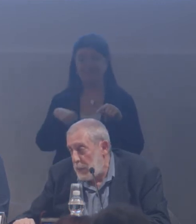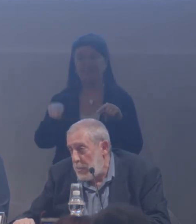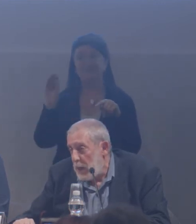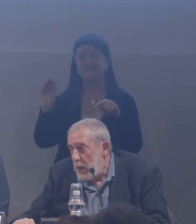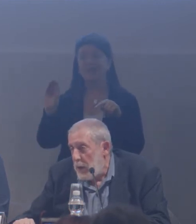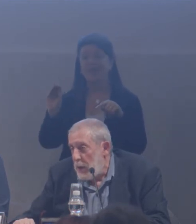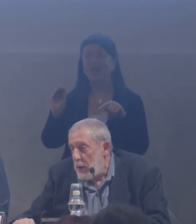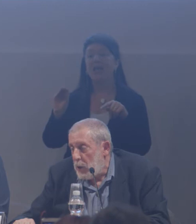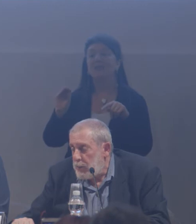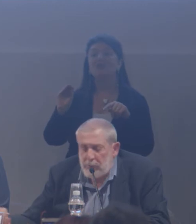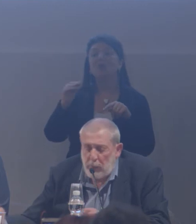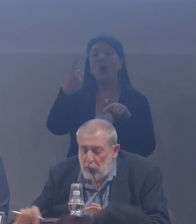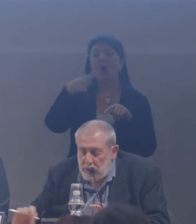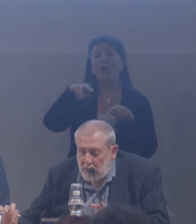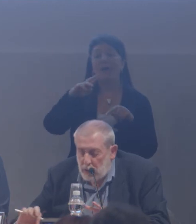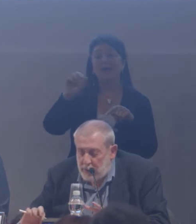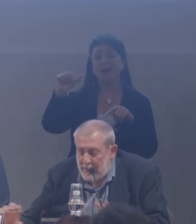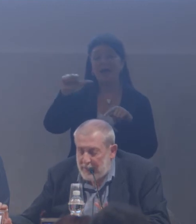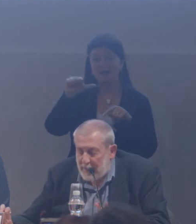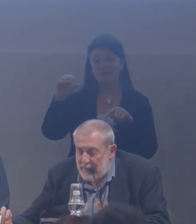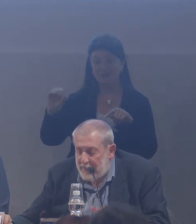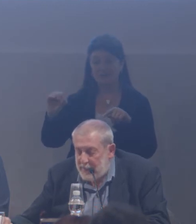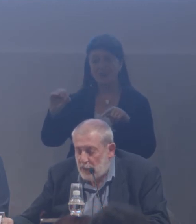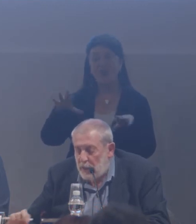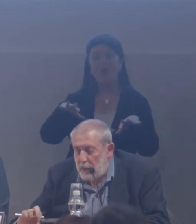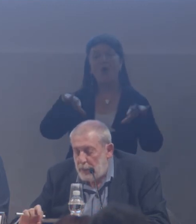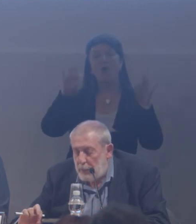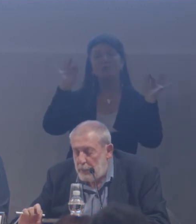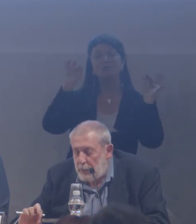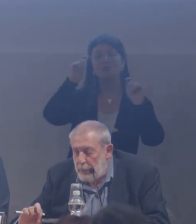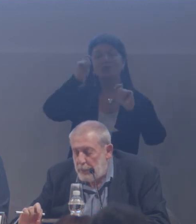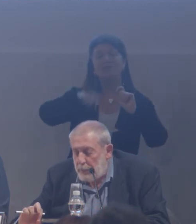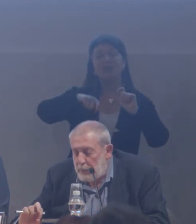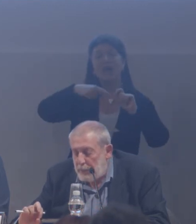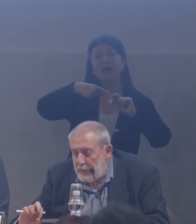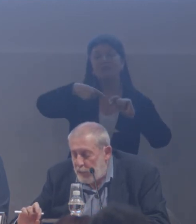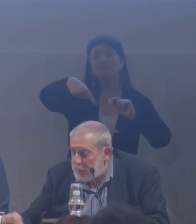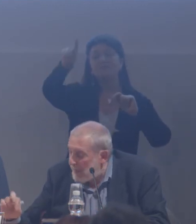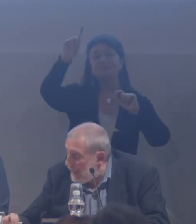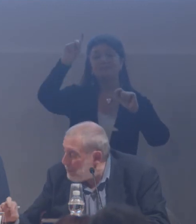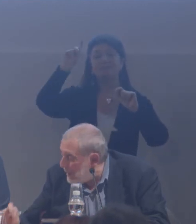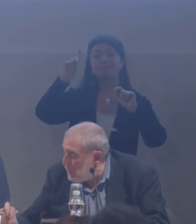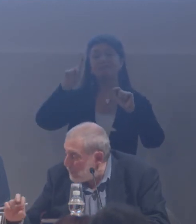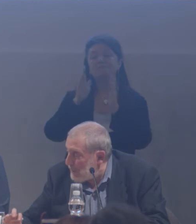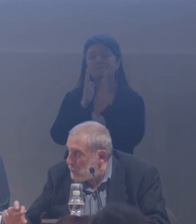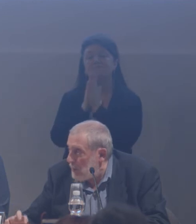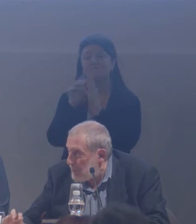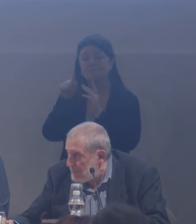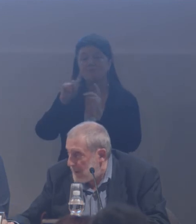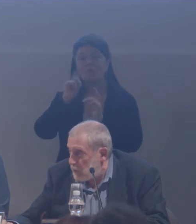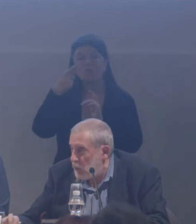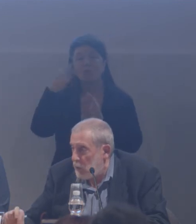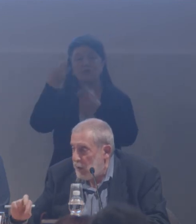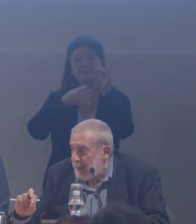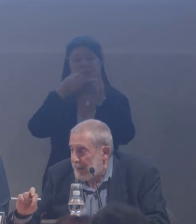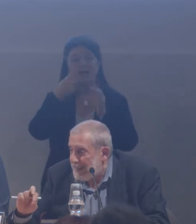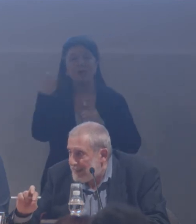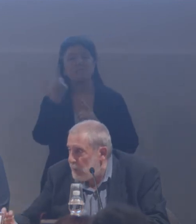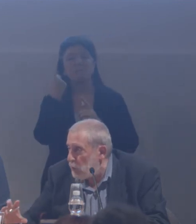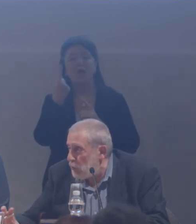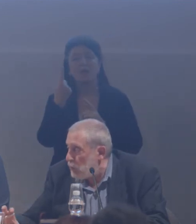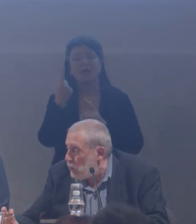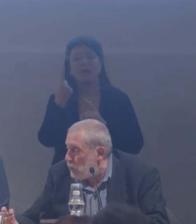Grasso, proprio cominciando dall'inizio. Vuoi spiegare meglio di quanto io abbia fatto